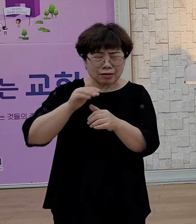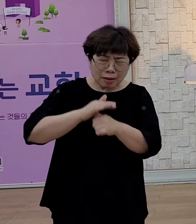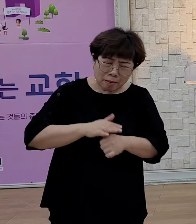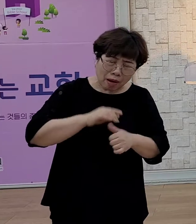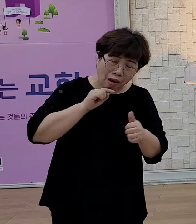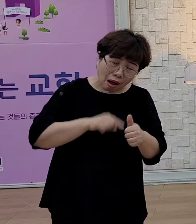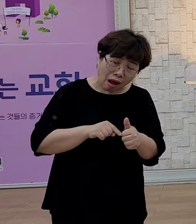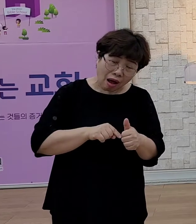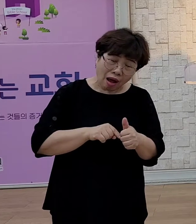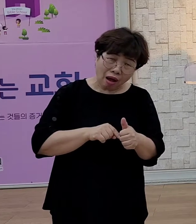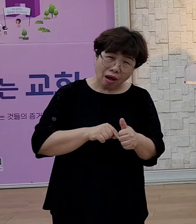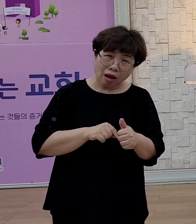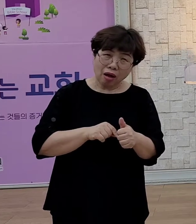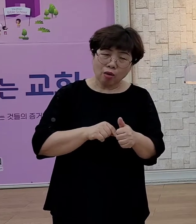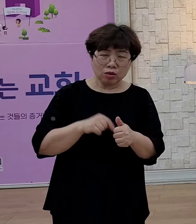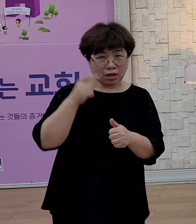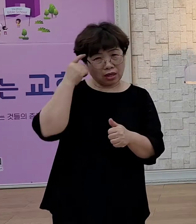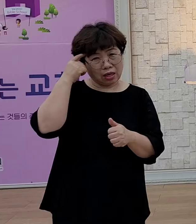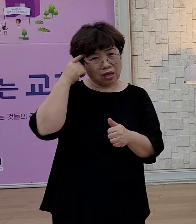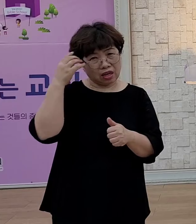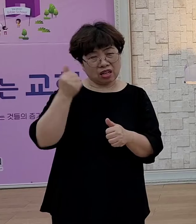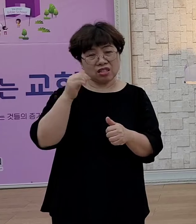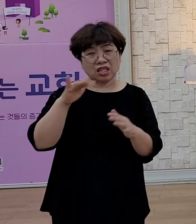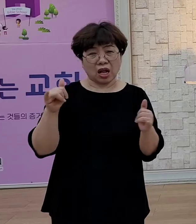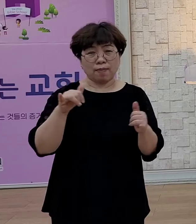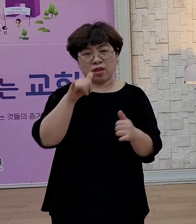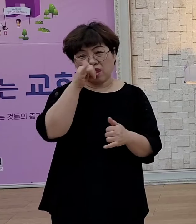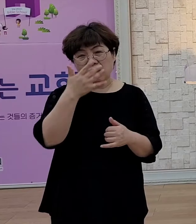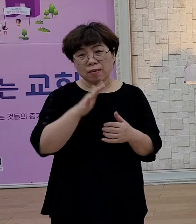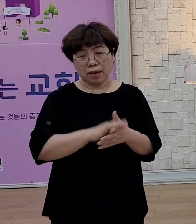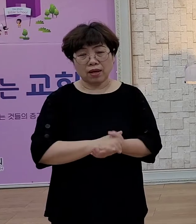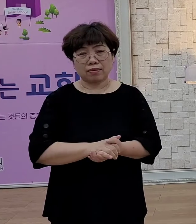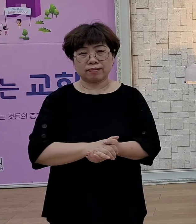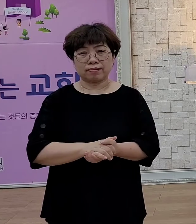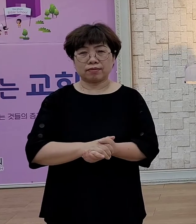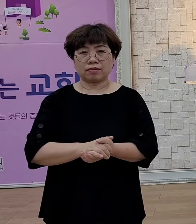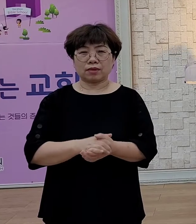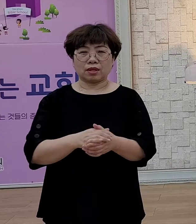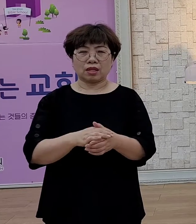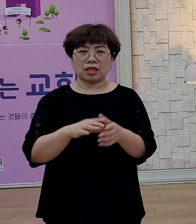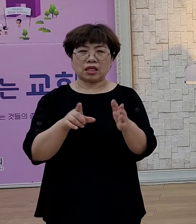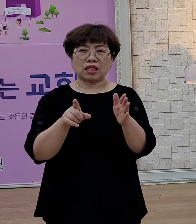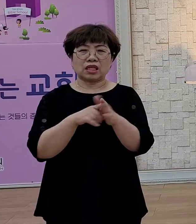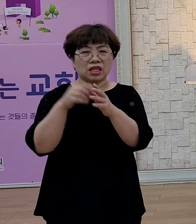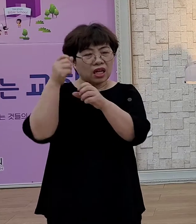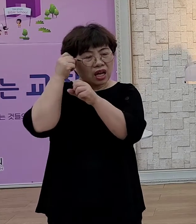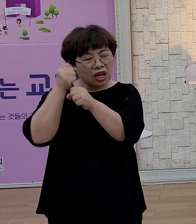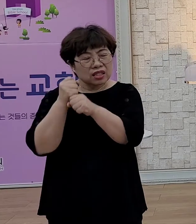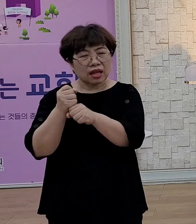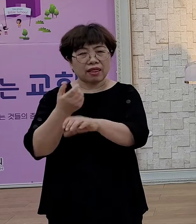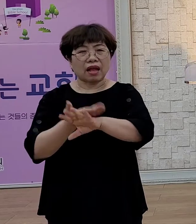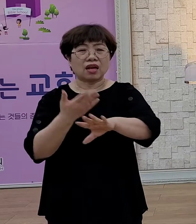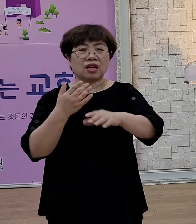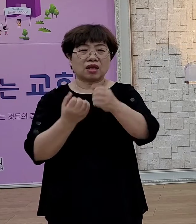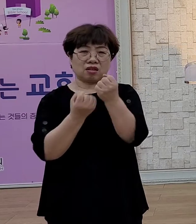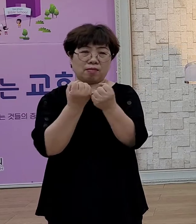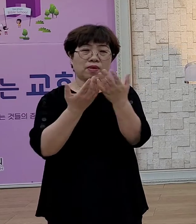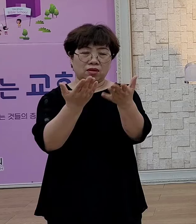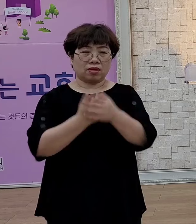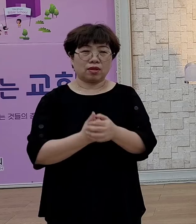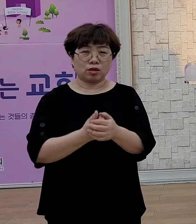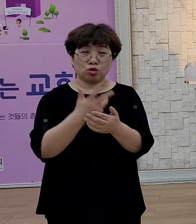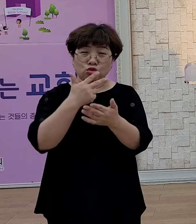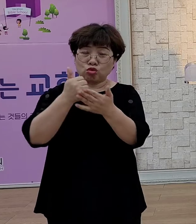계십니다. 그런데 여러분 대부분의 신학자는 그렇게 해석 안 해요. 아니 주님